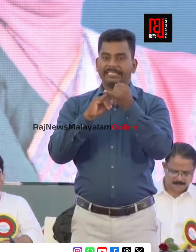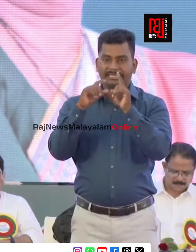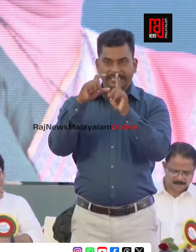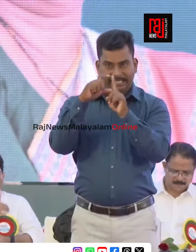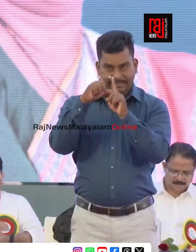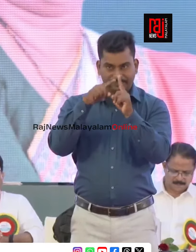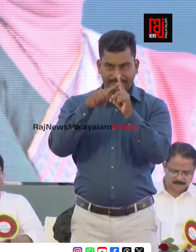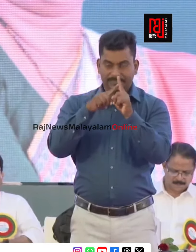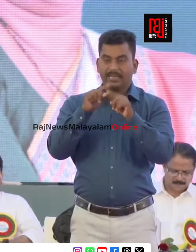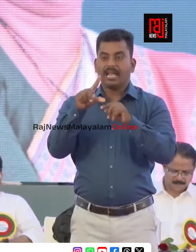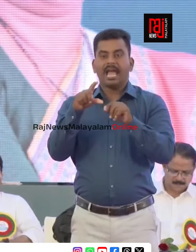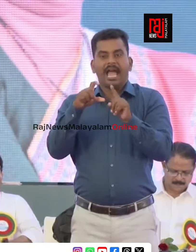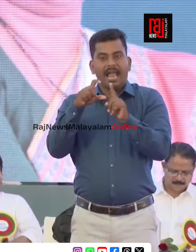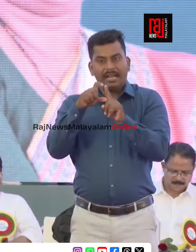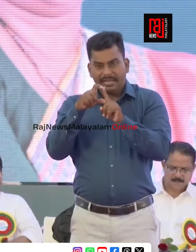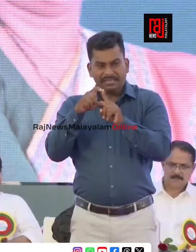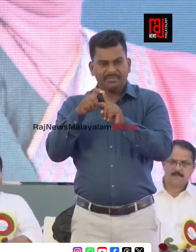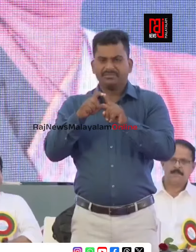മുതിർന്നവർക്ക് വേണ്ടിയാണ്